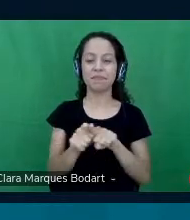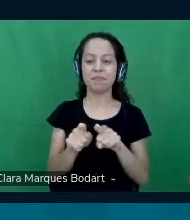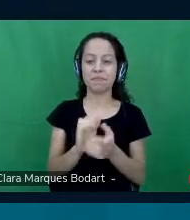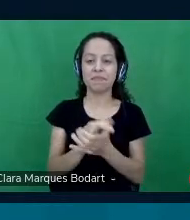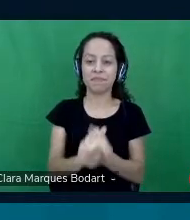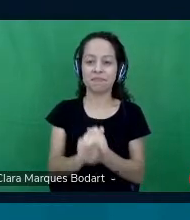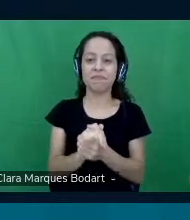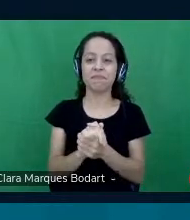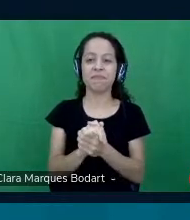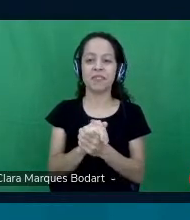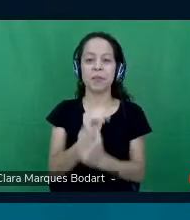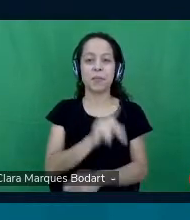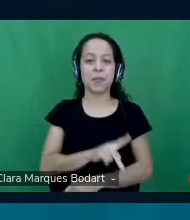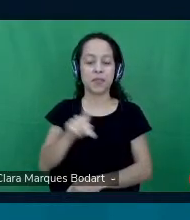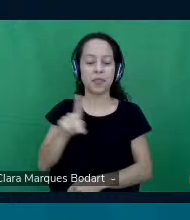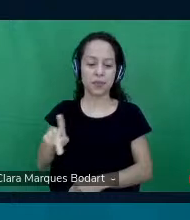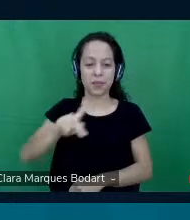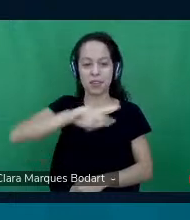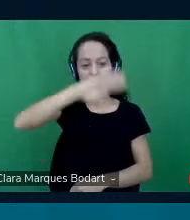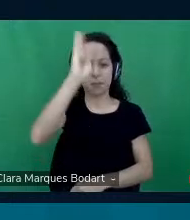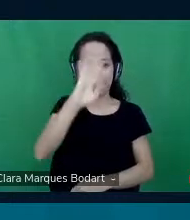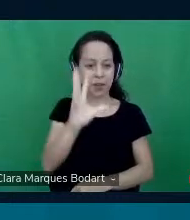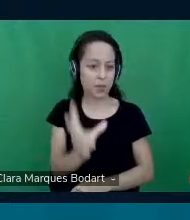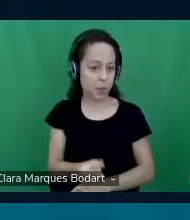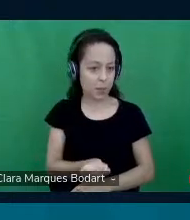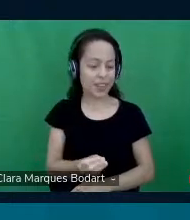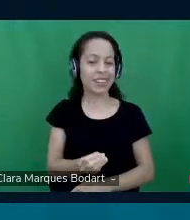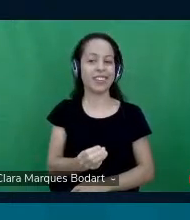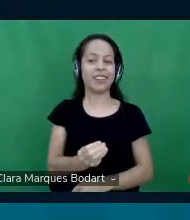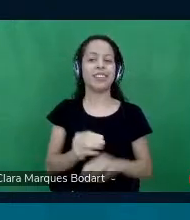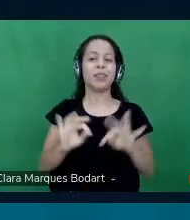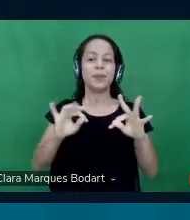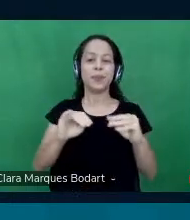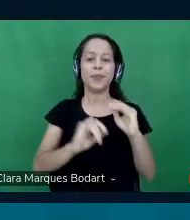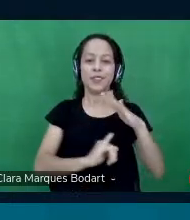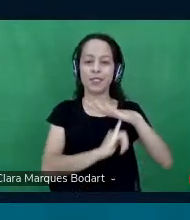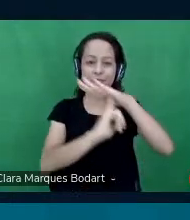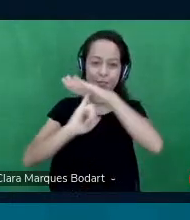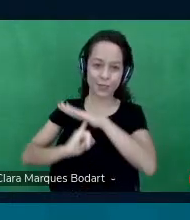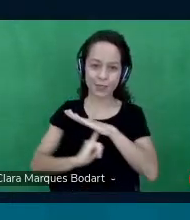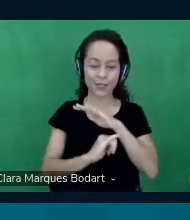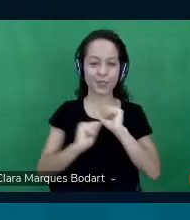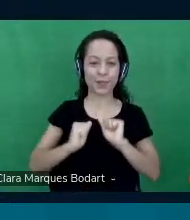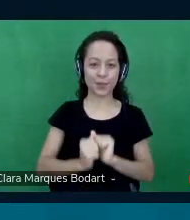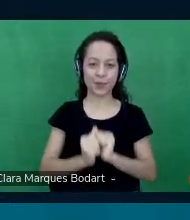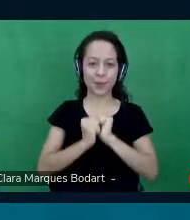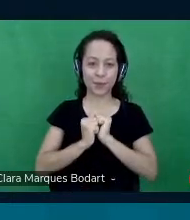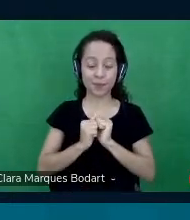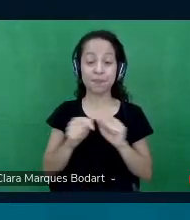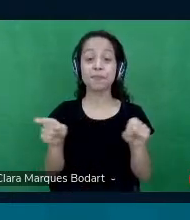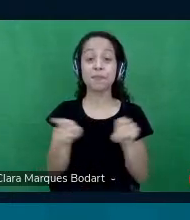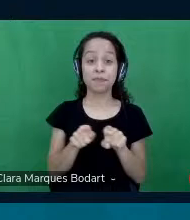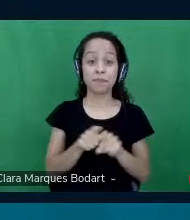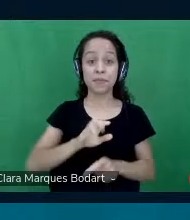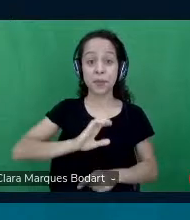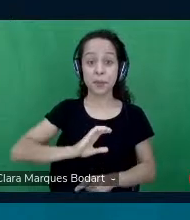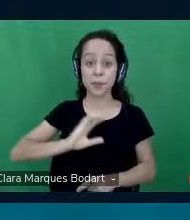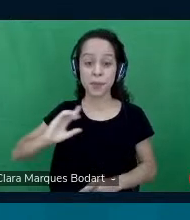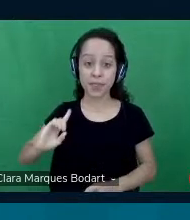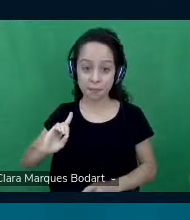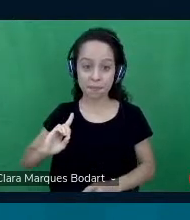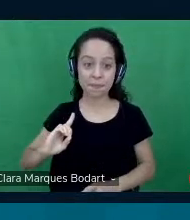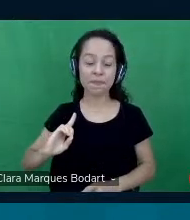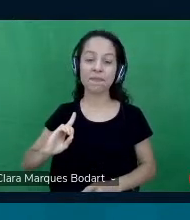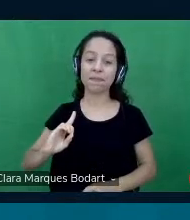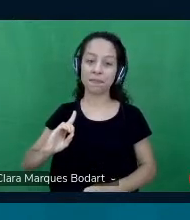os professores do Prof. EPT, de todas as instituições associadas, saudar os coordenadores, né, de todas as